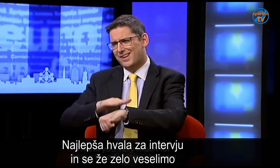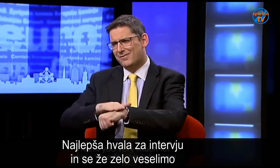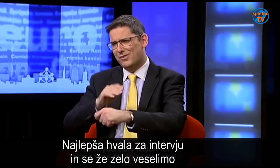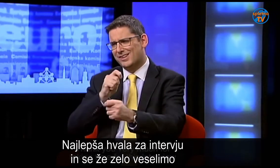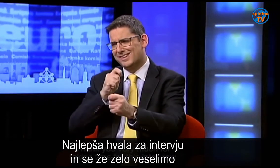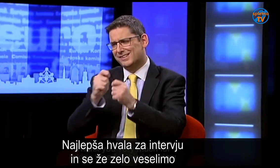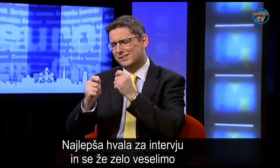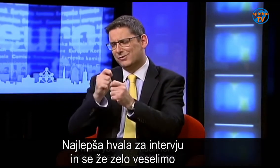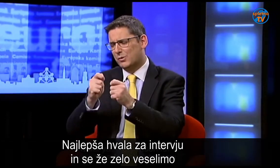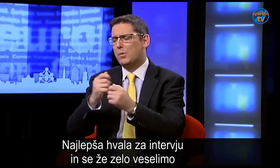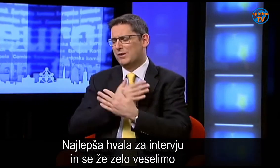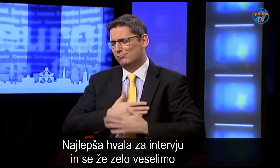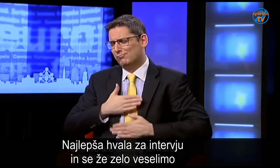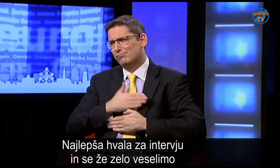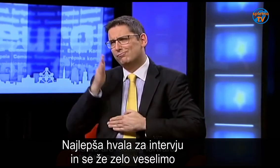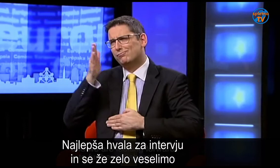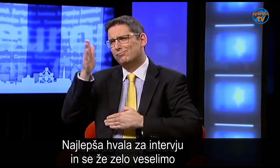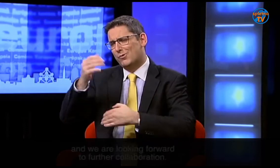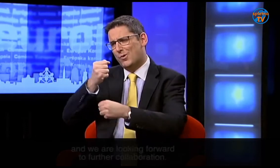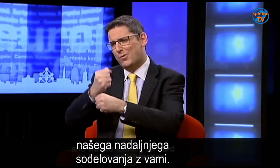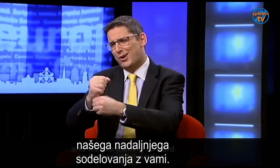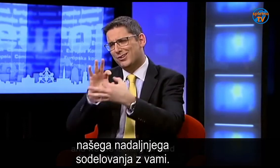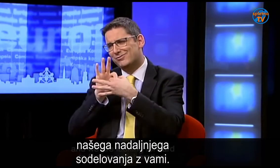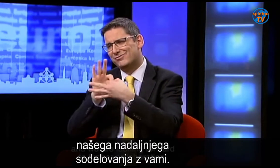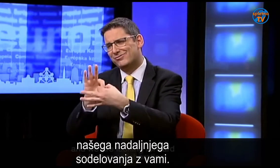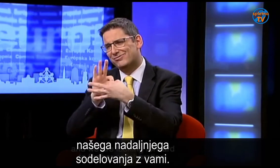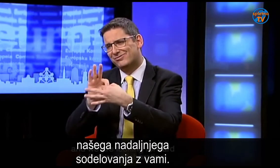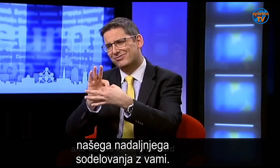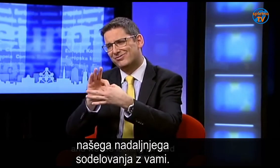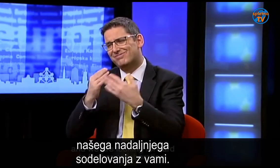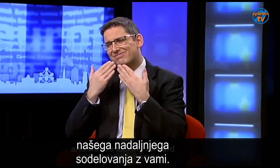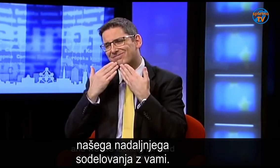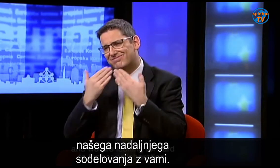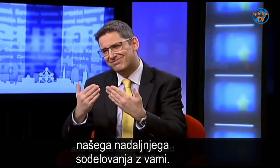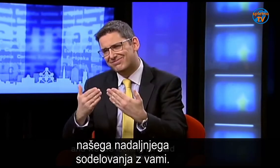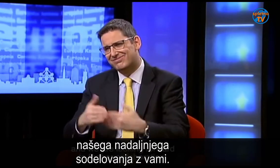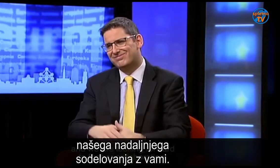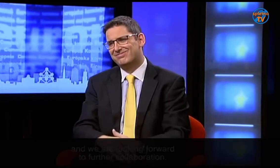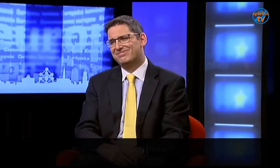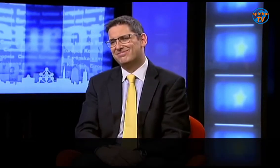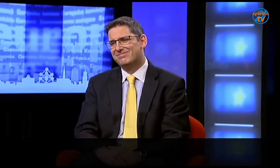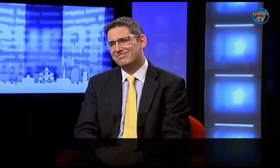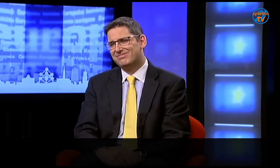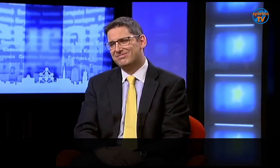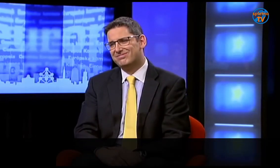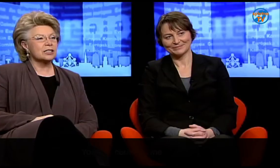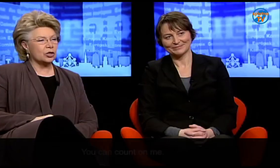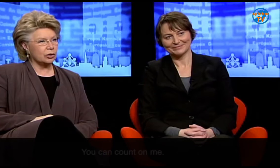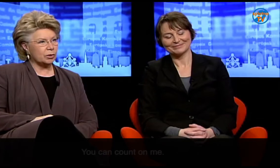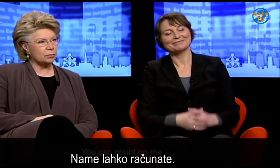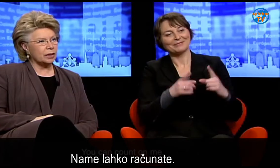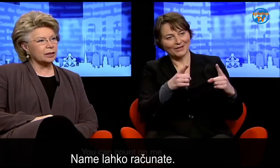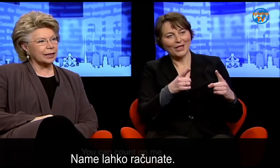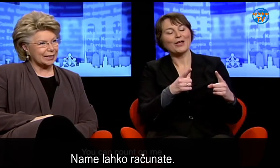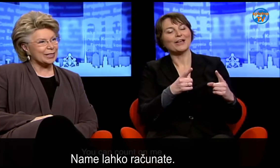Herzlichen Dank, dass Sie die Zeit genommen haben für dieses Interview. Und wir freuen uns auf eine weitere Zusammenarbeit. Sie